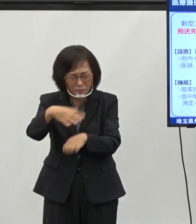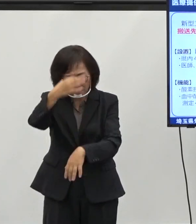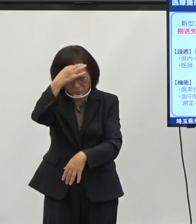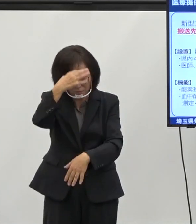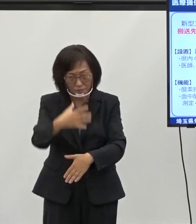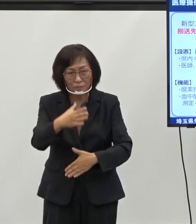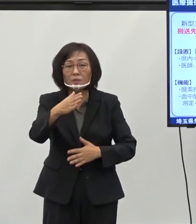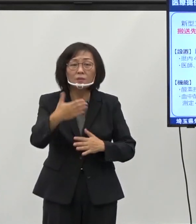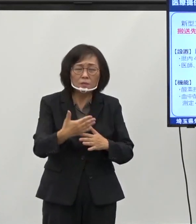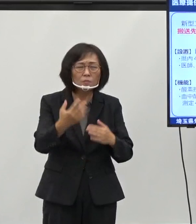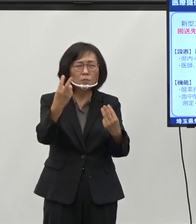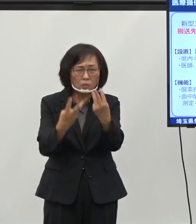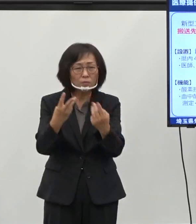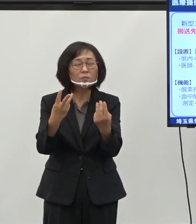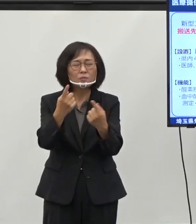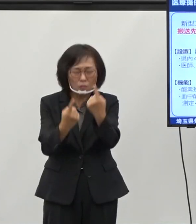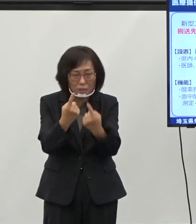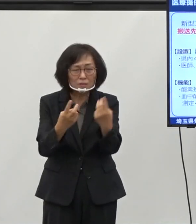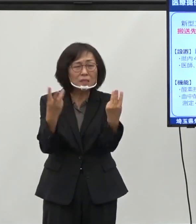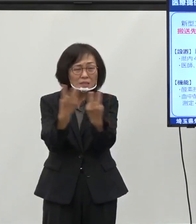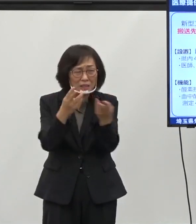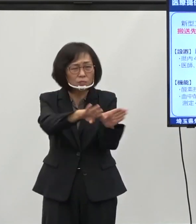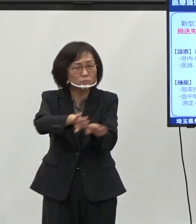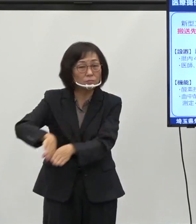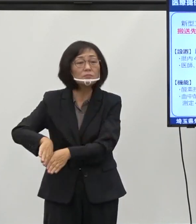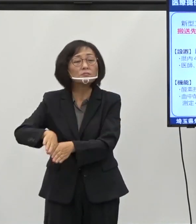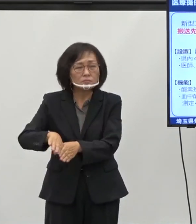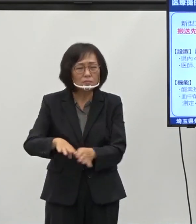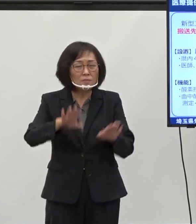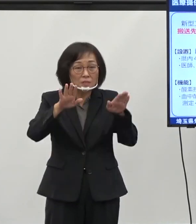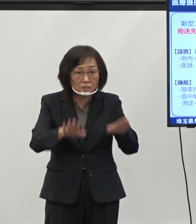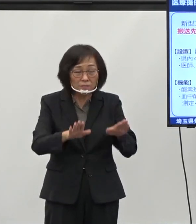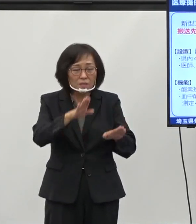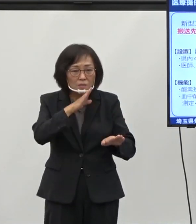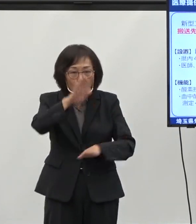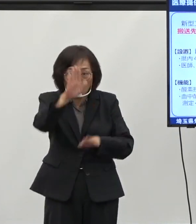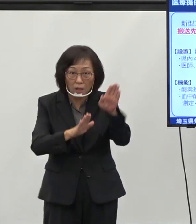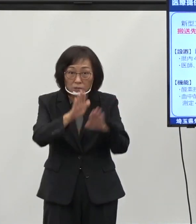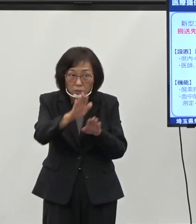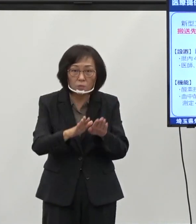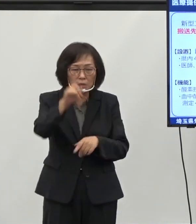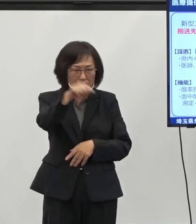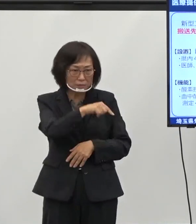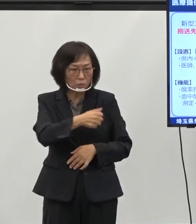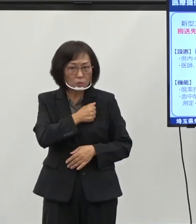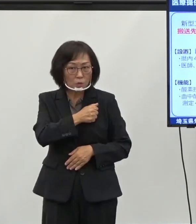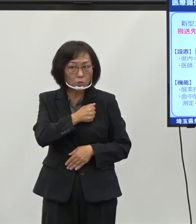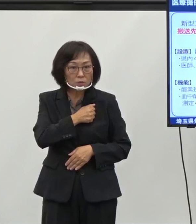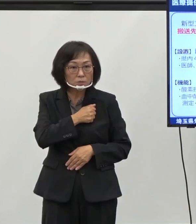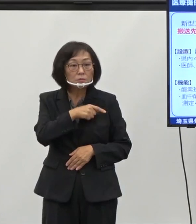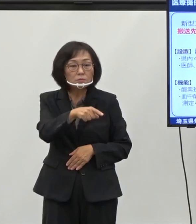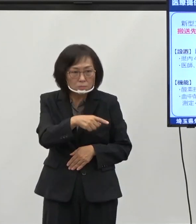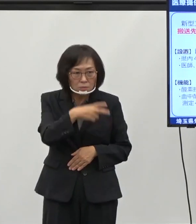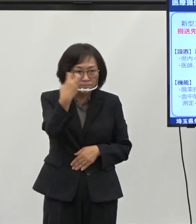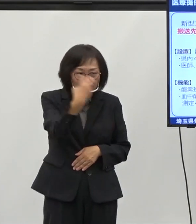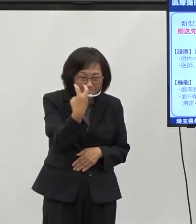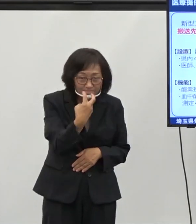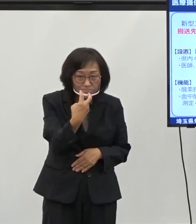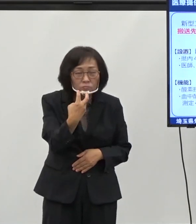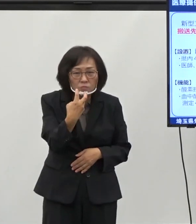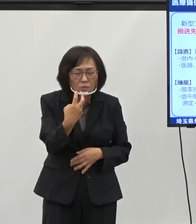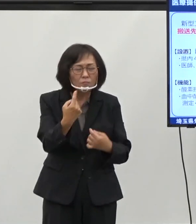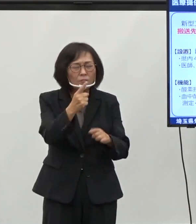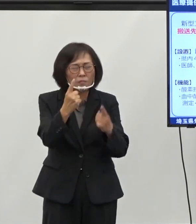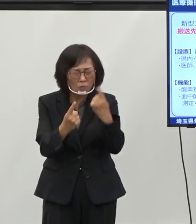、それは後に置いといたとしても危機的状況の中で人の命に関わるところだけはしっかりやると、こういう指示